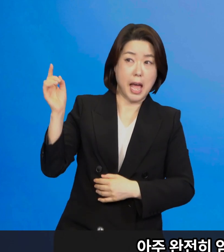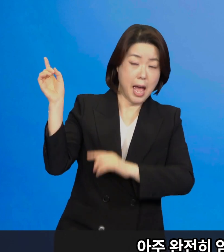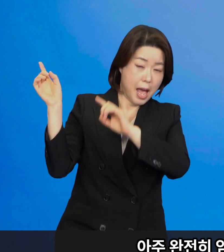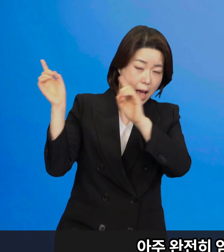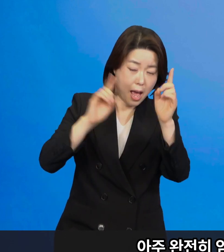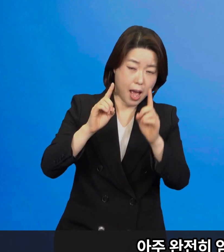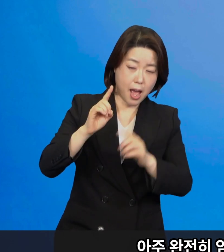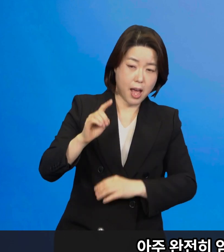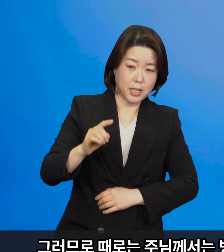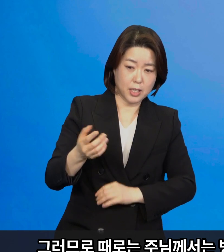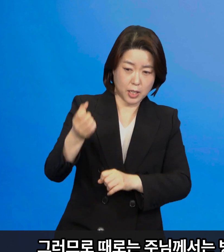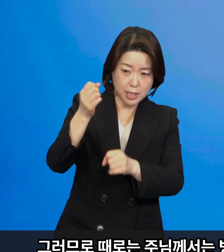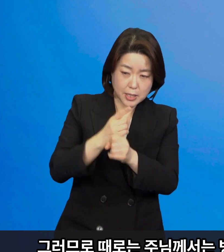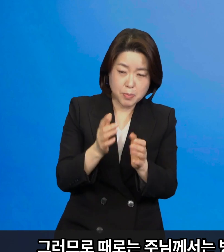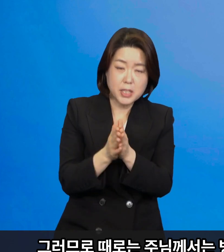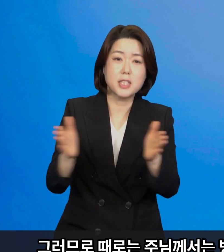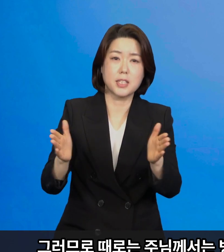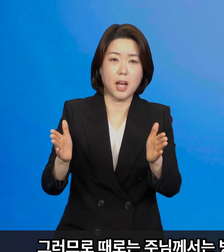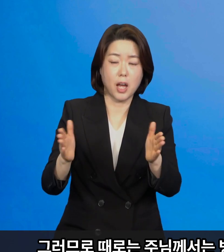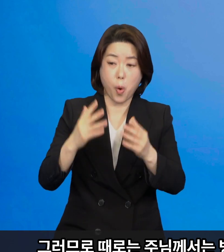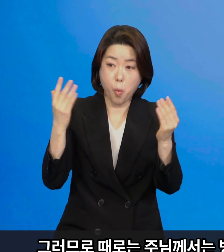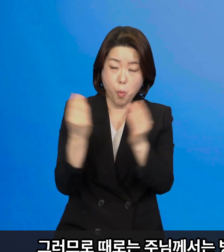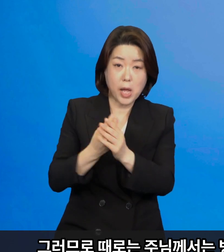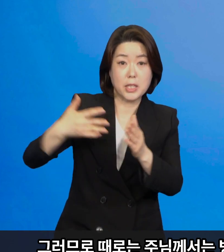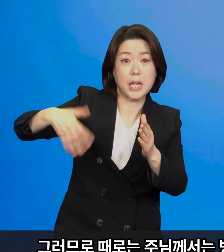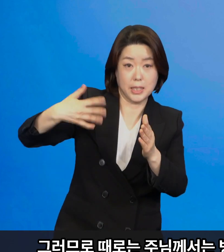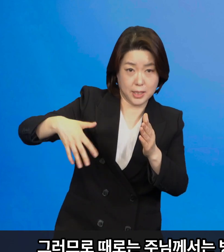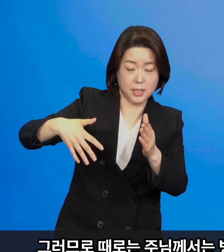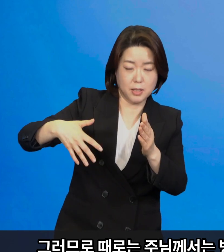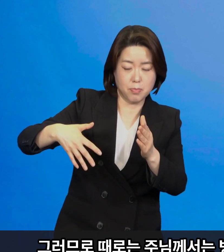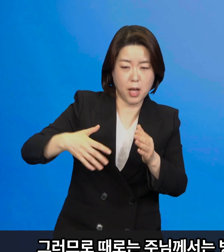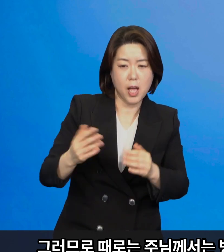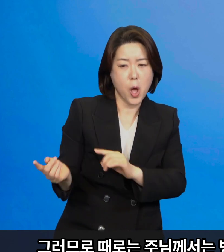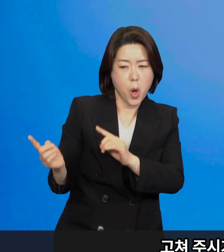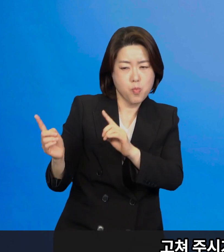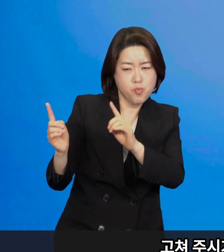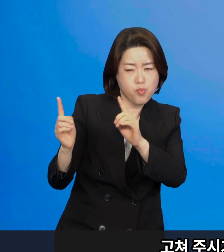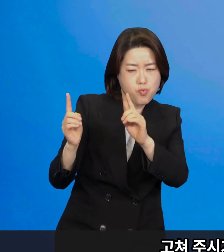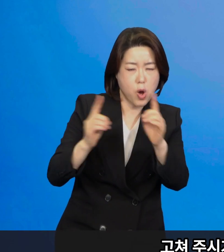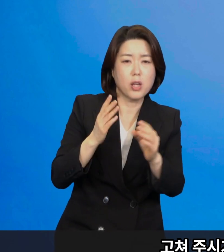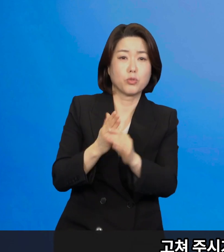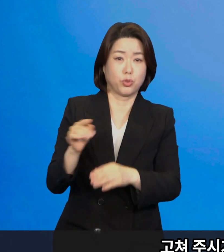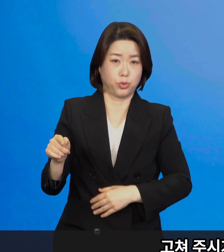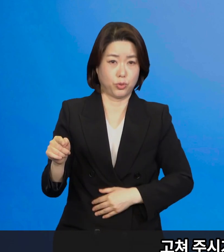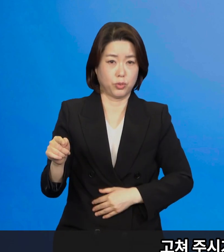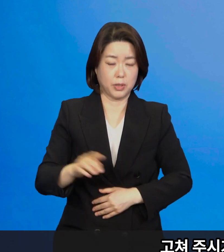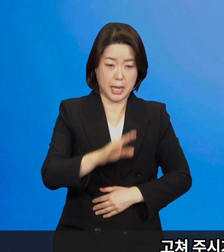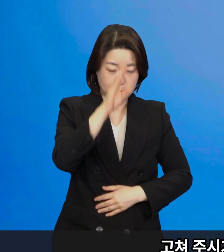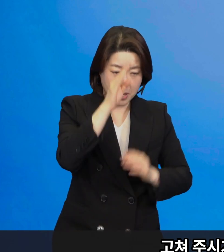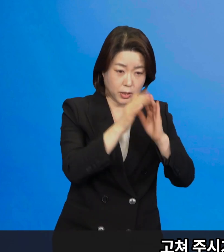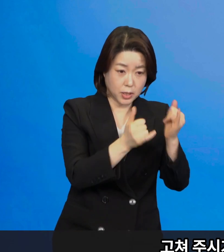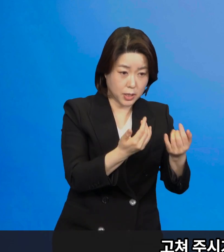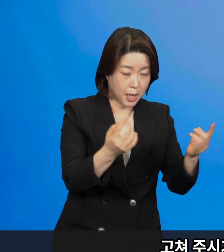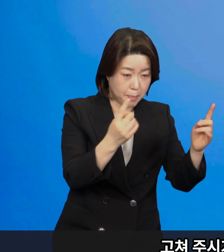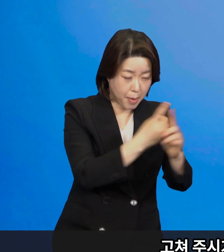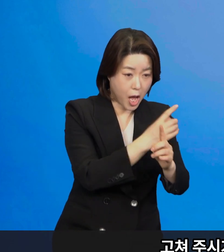완전히 임하지는 않았습니다. 그러므로 때로는 주님께서는 병든 자를 치유해 주시기도 하시고 고쳐주시기도